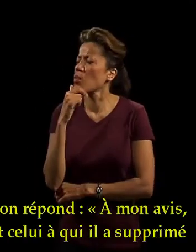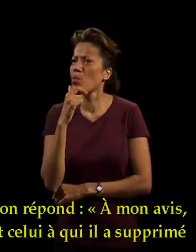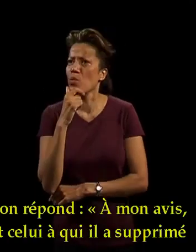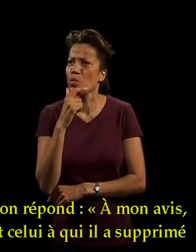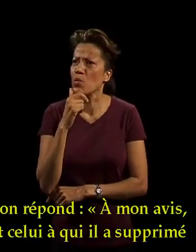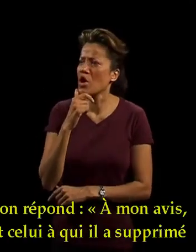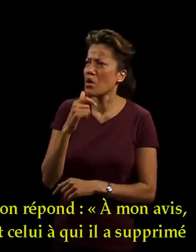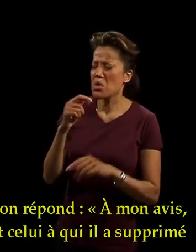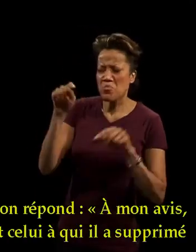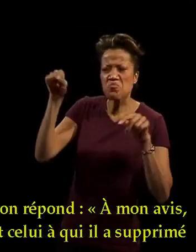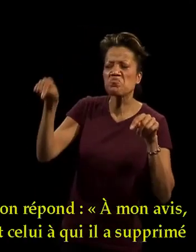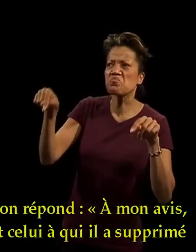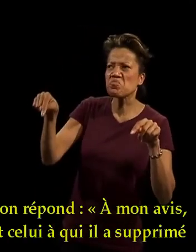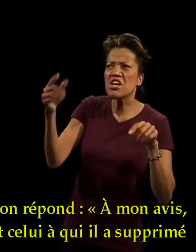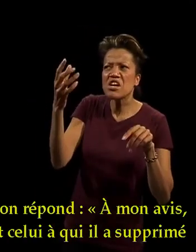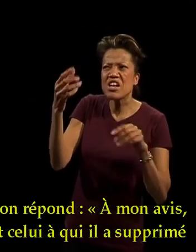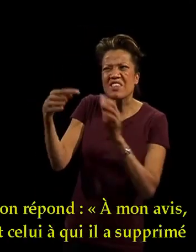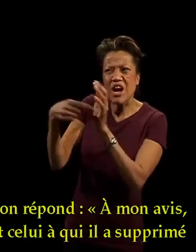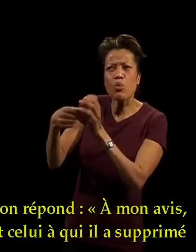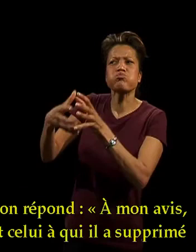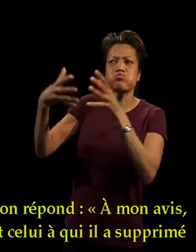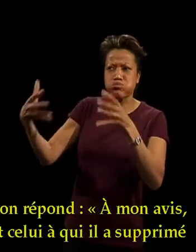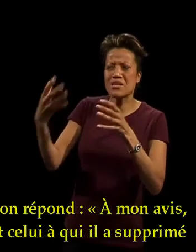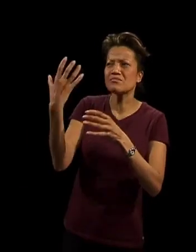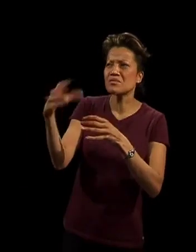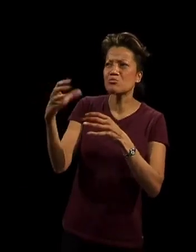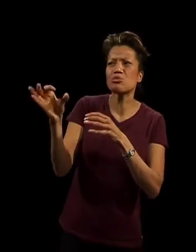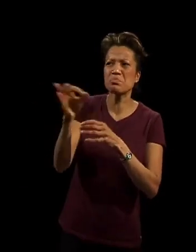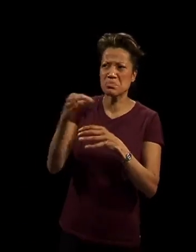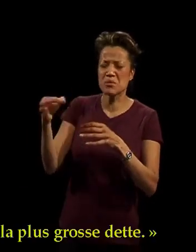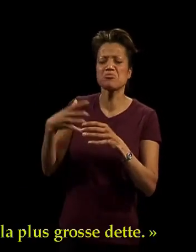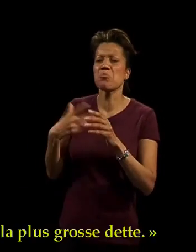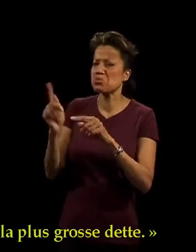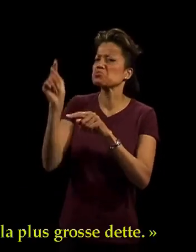Simon répond, « À mon avis, c'est celui à qui il a supprimé la plus grosse dette. »